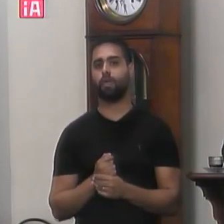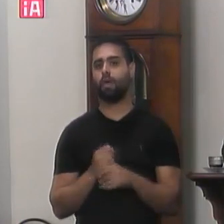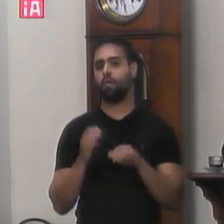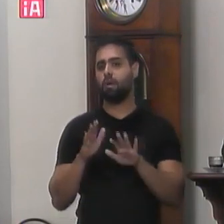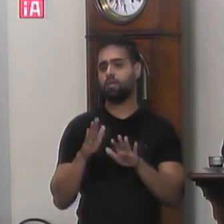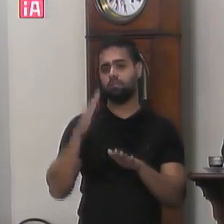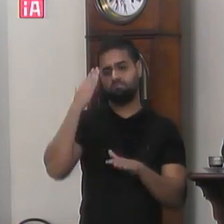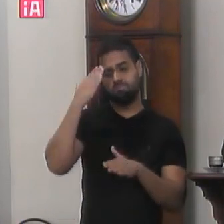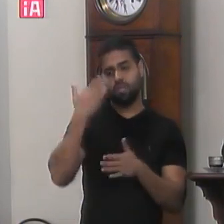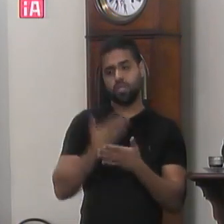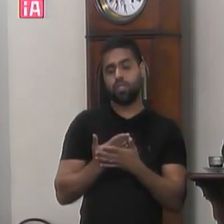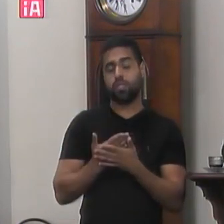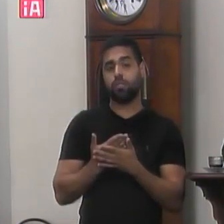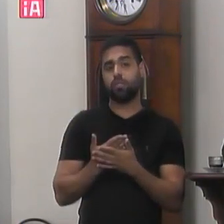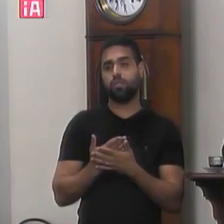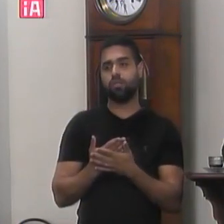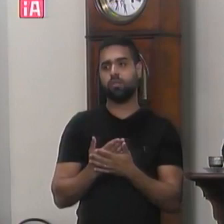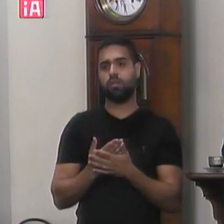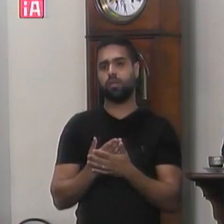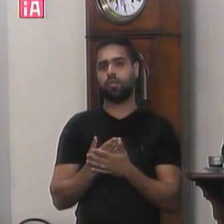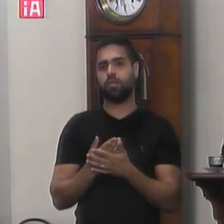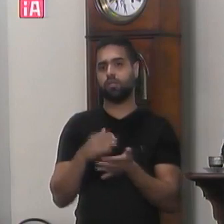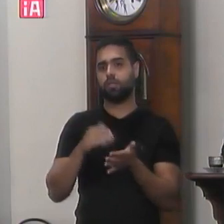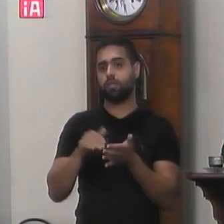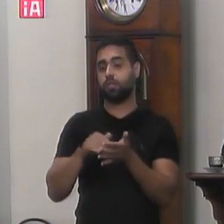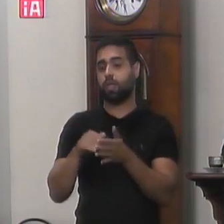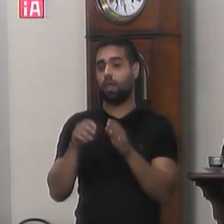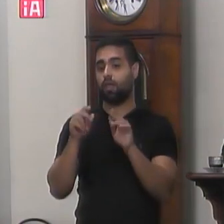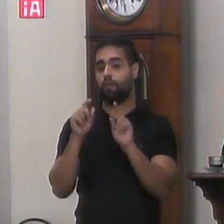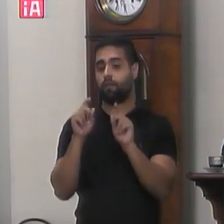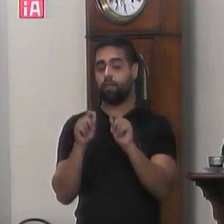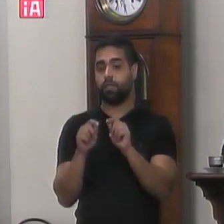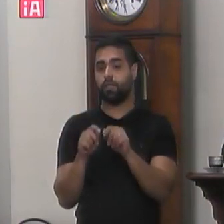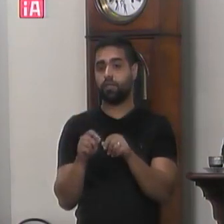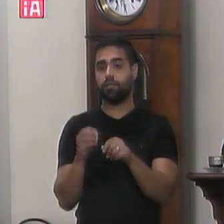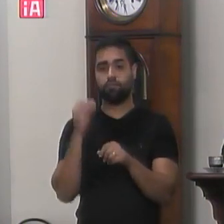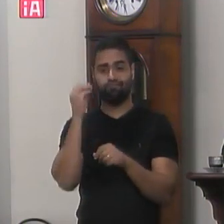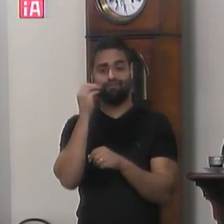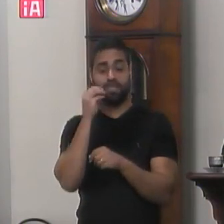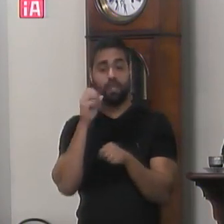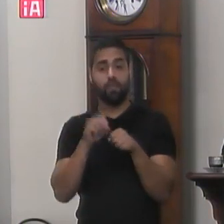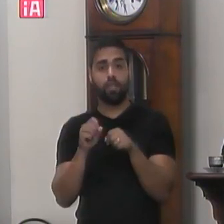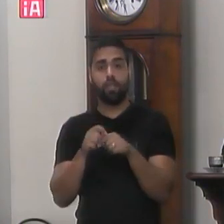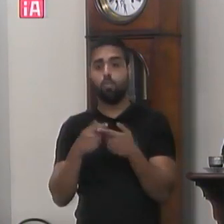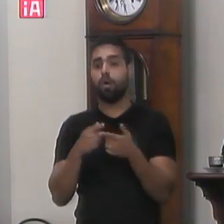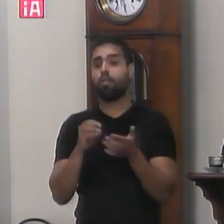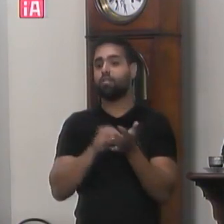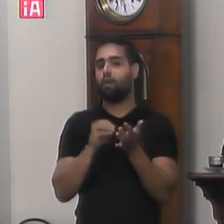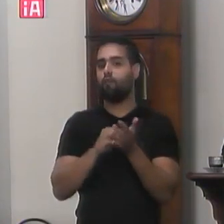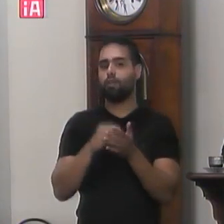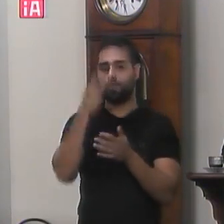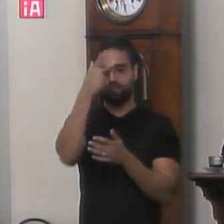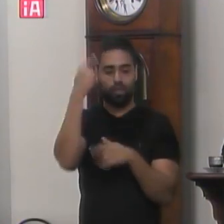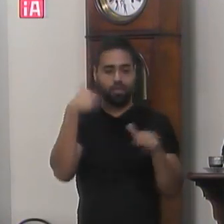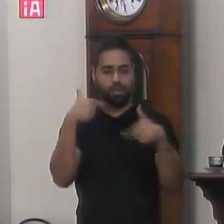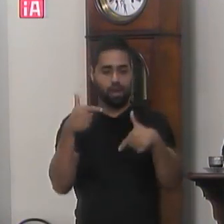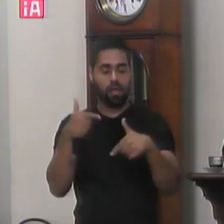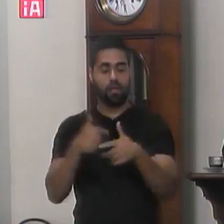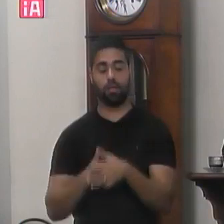Mas eu acredito que esse da Fazenda a gente tem um interesse especial em tocar por conta mesmo de defasagem de servidores